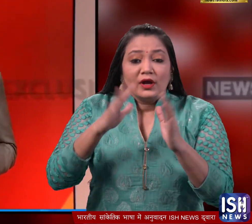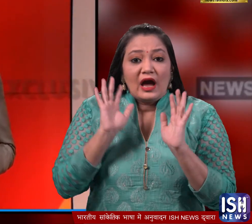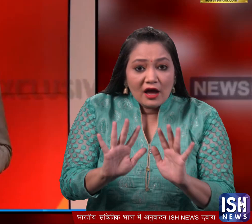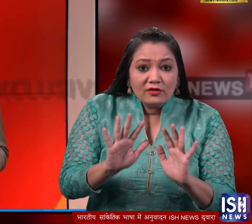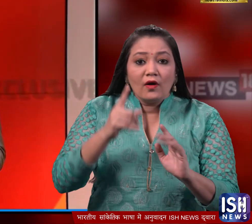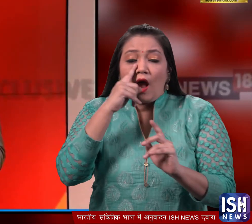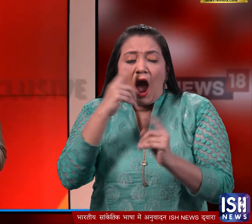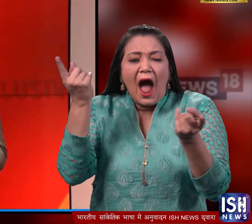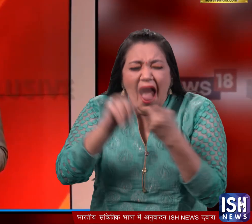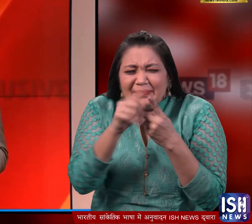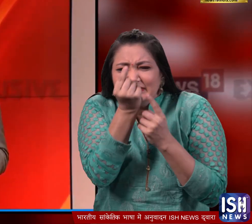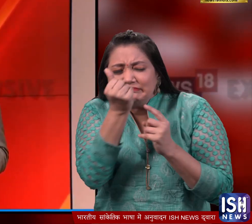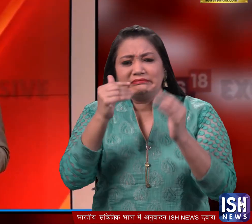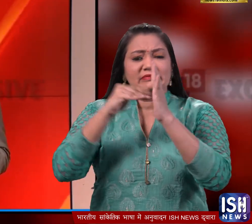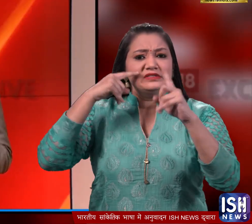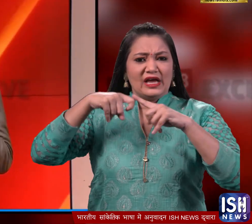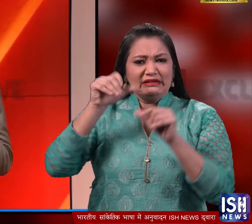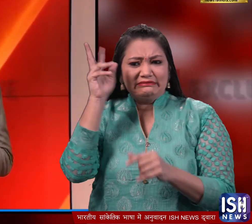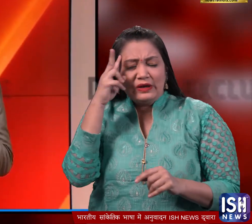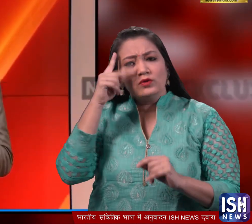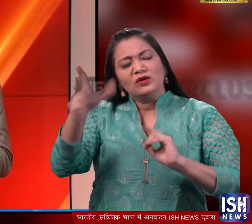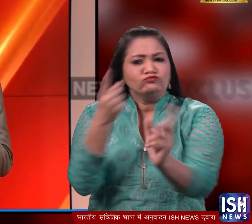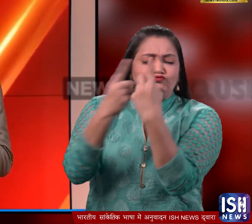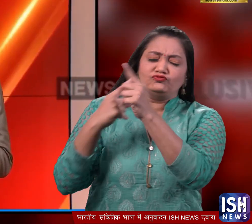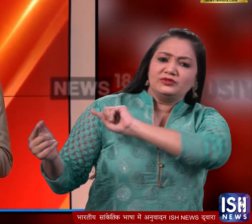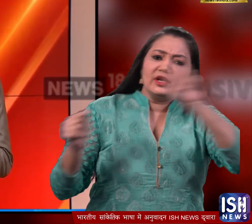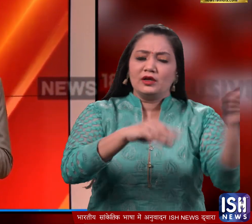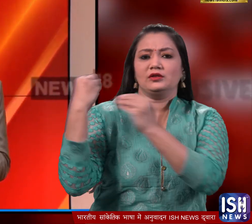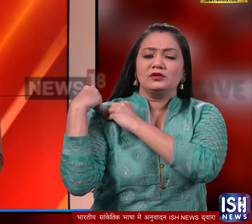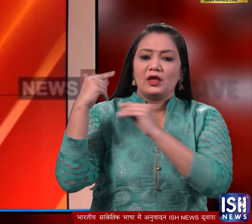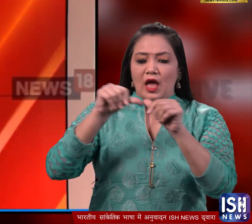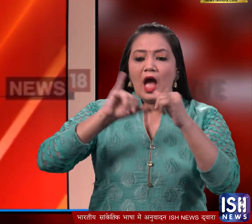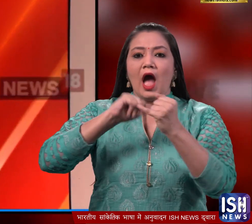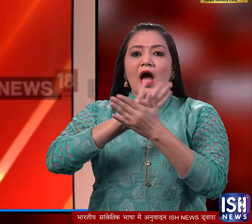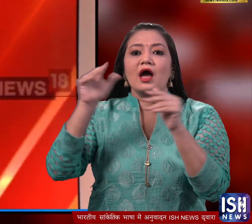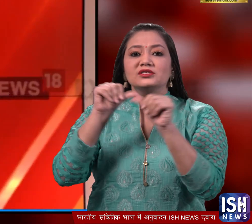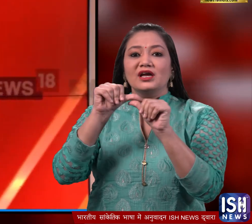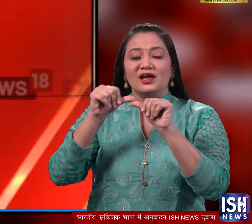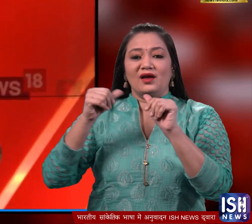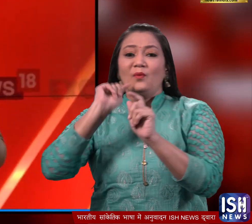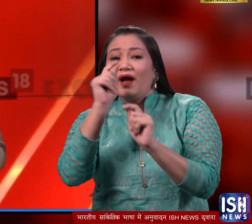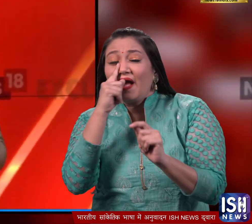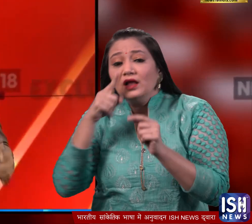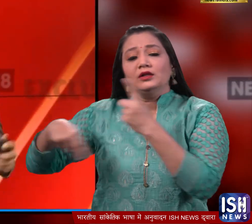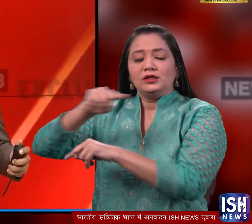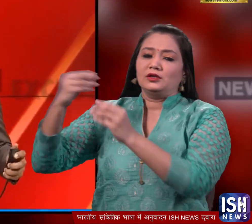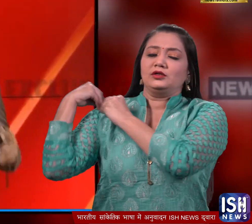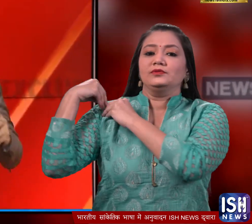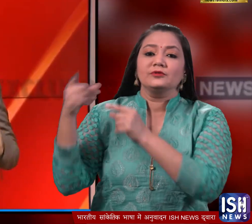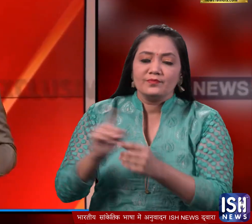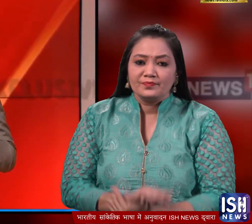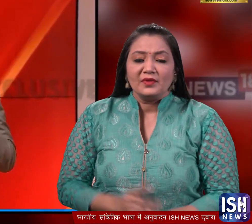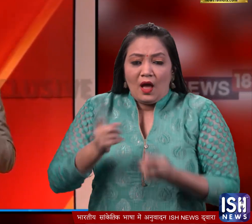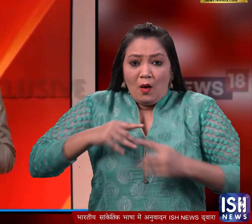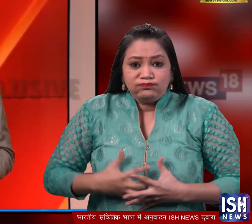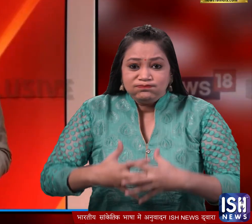में अगर जीका बुखार का एक भी लक्षण हो तो उनकी जांच कराने की जिम्मेदारी आशा कार्यकर्ताओं को सौंपी गई है, क्योंकि अगर गर्भवती महिला